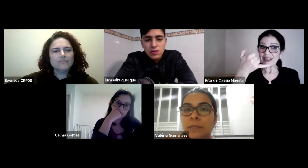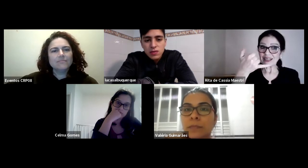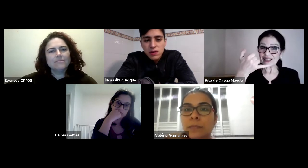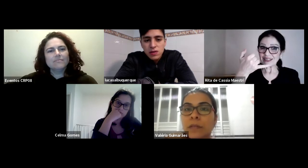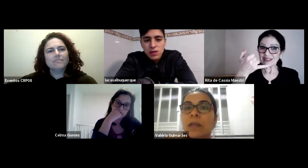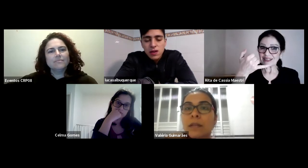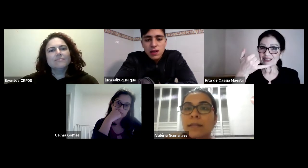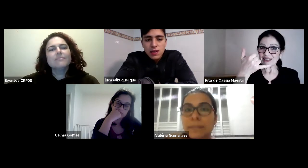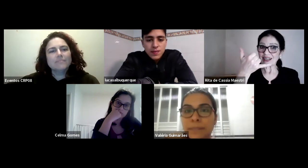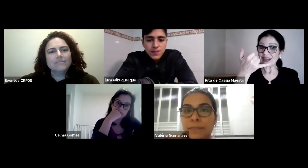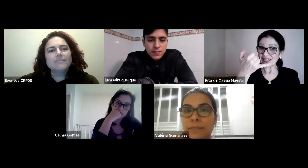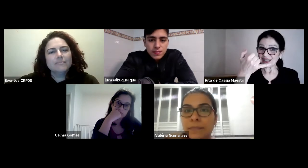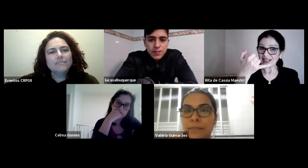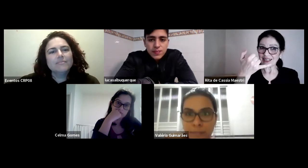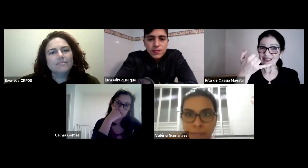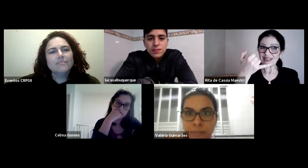caso. Caneta.